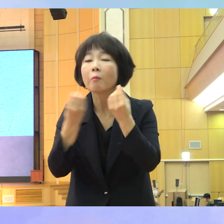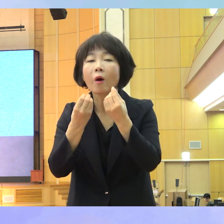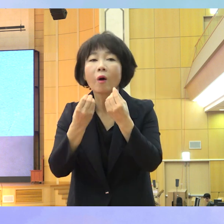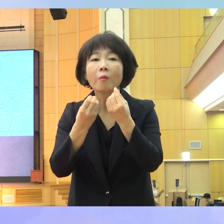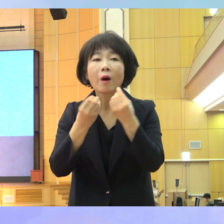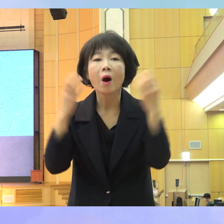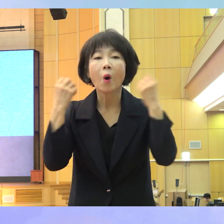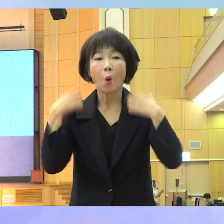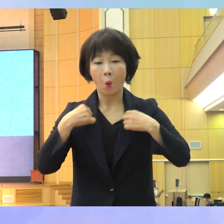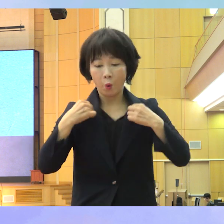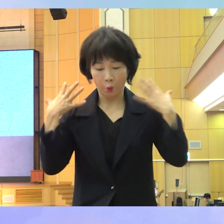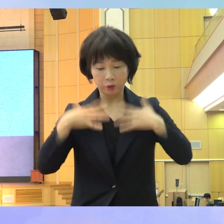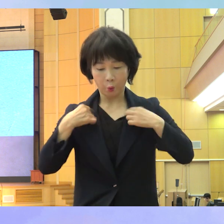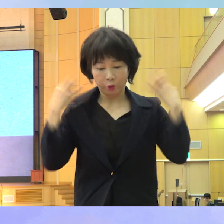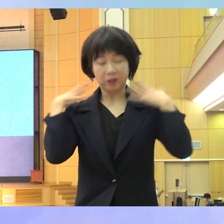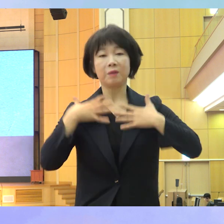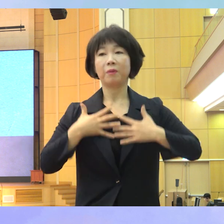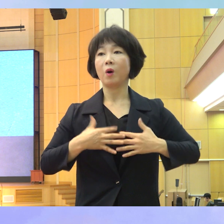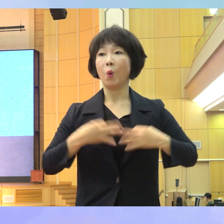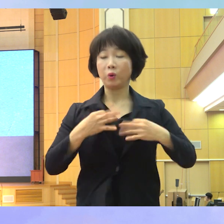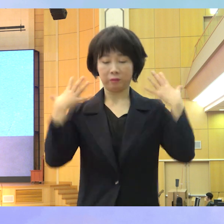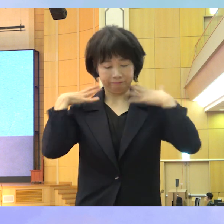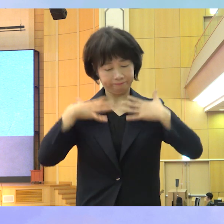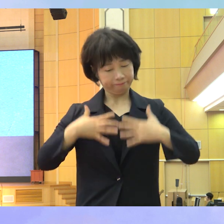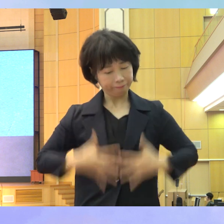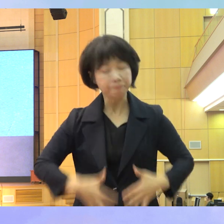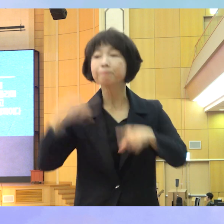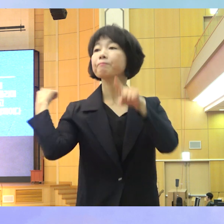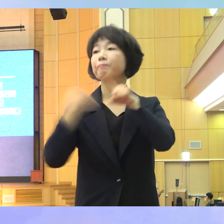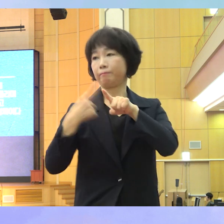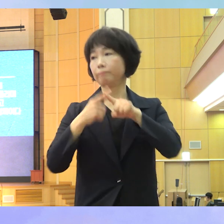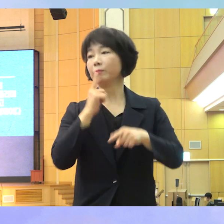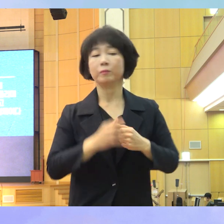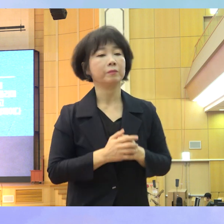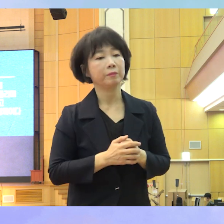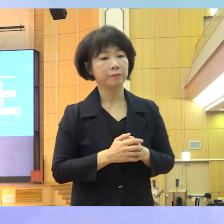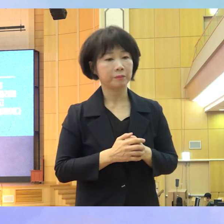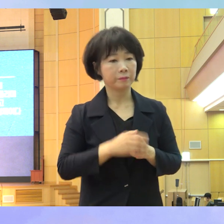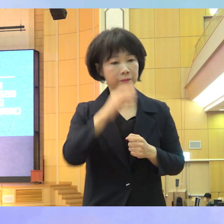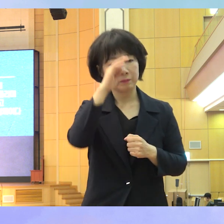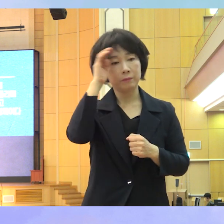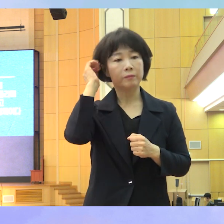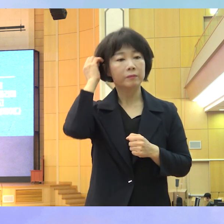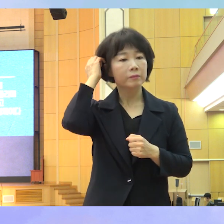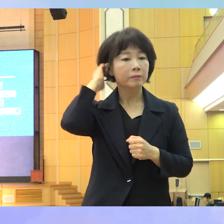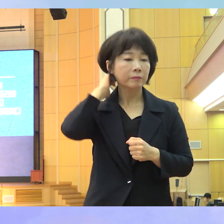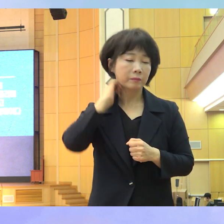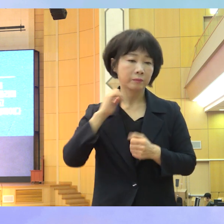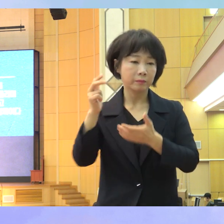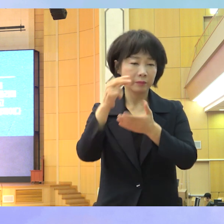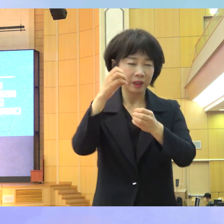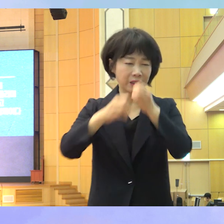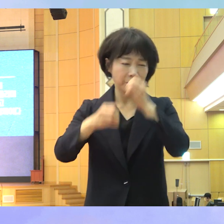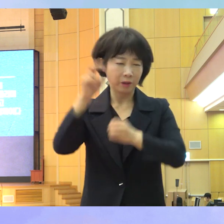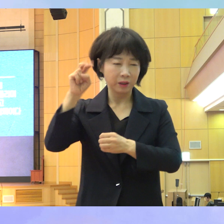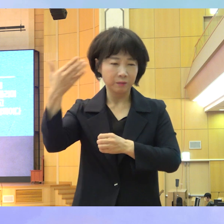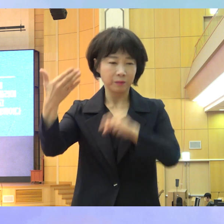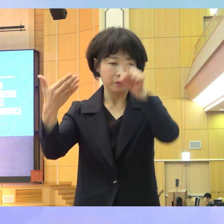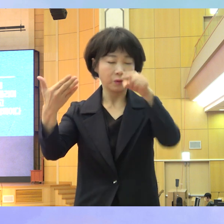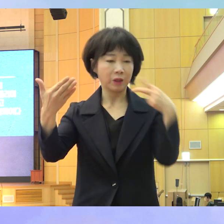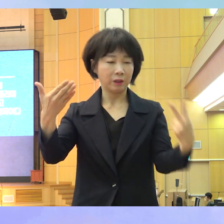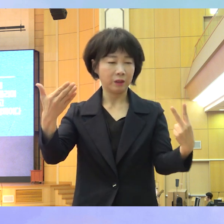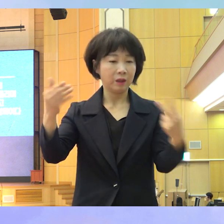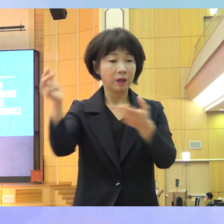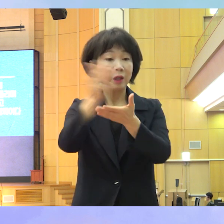해요. 말씀을 한번 보실까요? 시편 29편 2절 말씀입니다. 여호와의 이름에